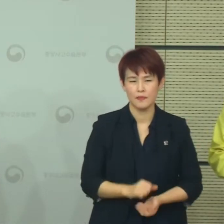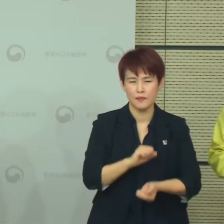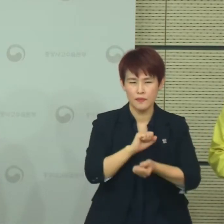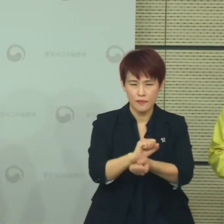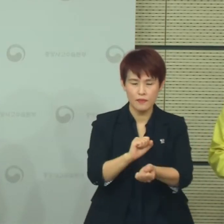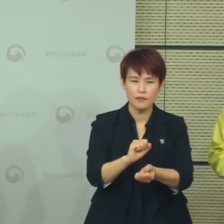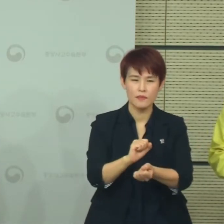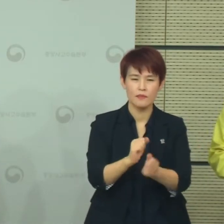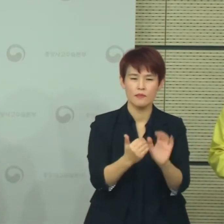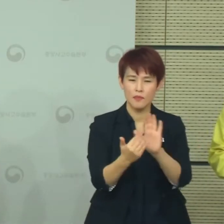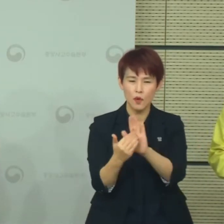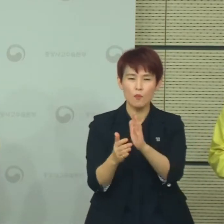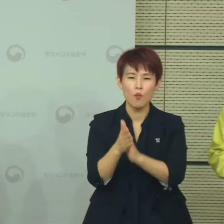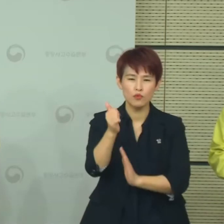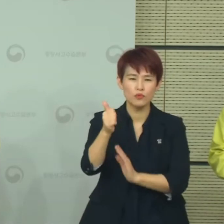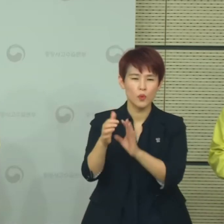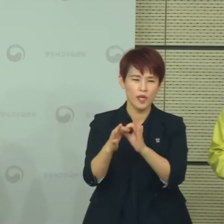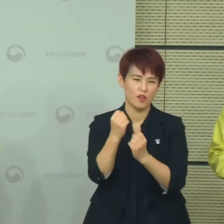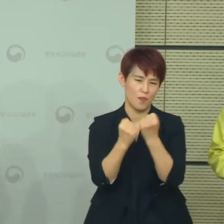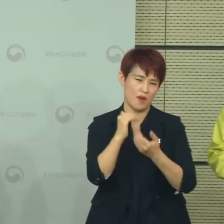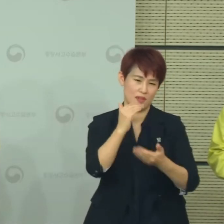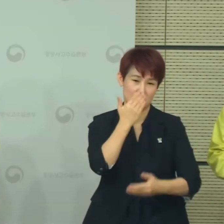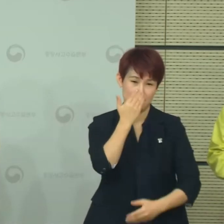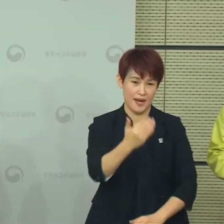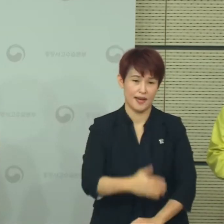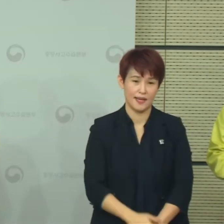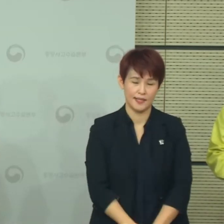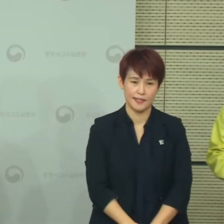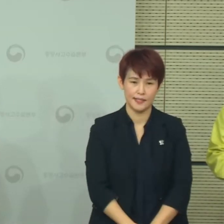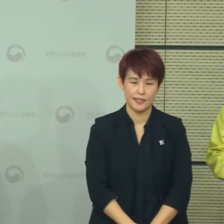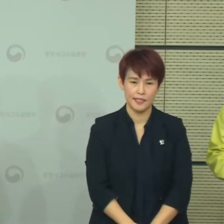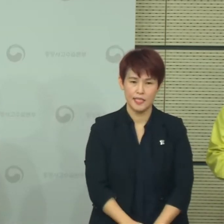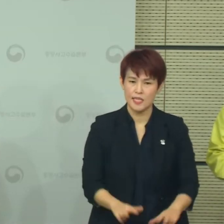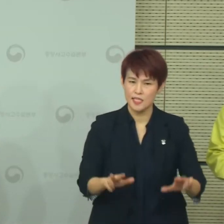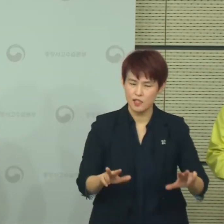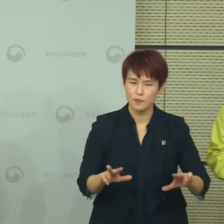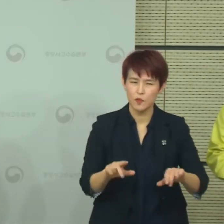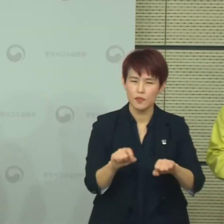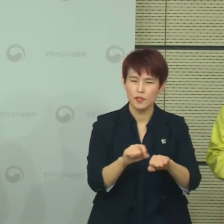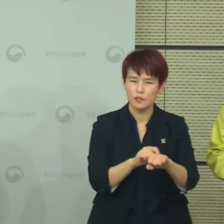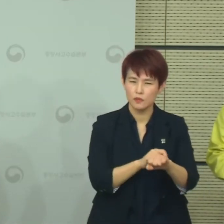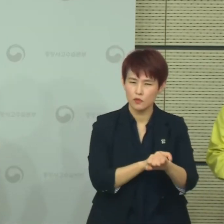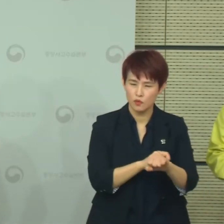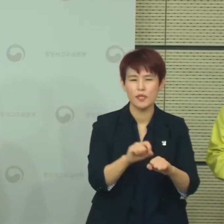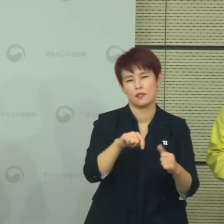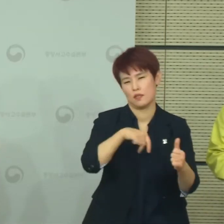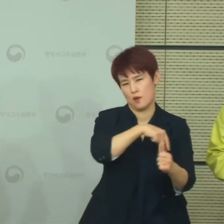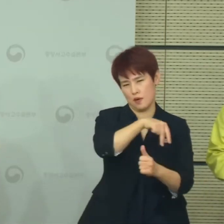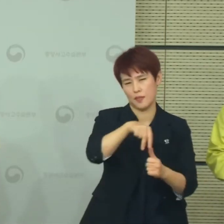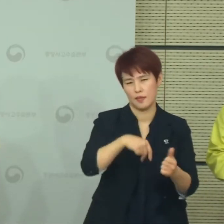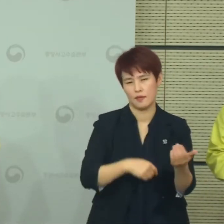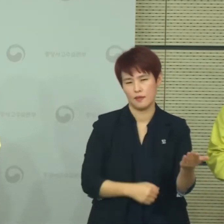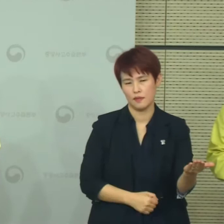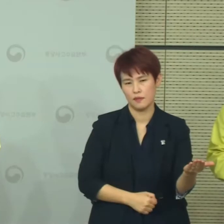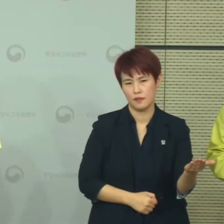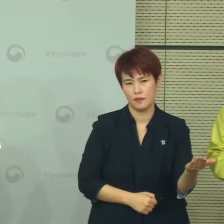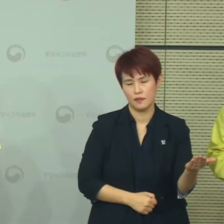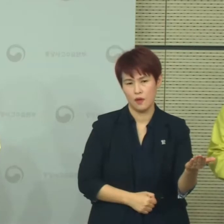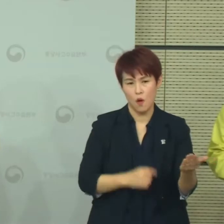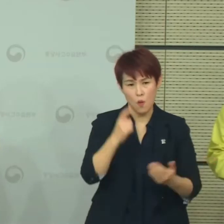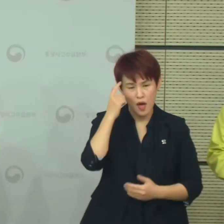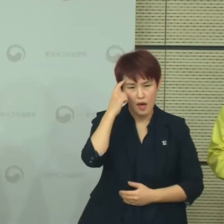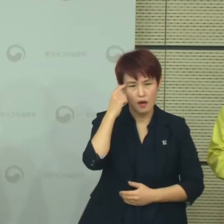방대본을 통해서 조금 더 말씀드릴 수 있을 거라고 봅니다만 현재 좀 특수한 상황입니다. 왜냐하면